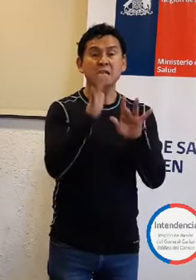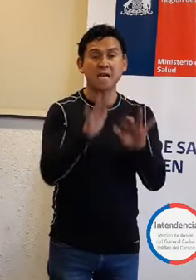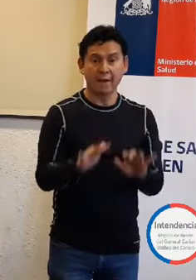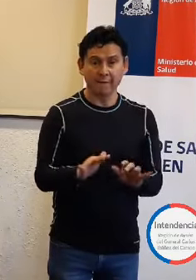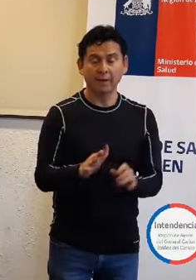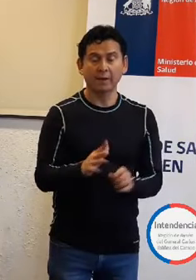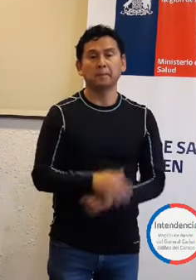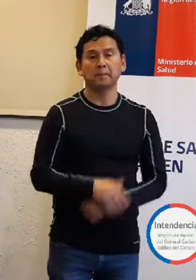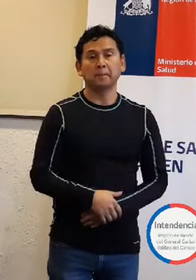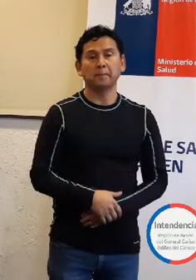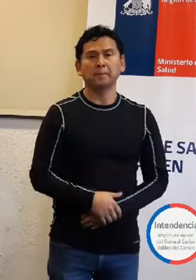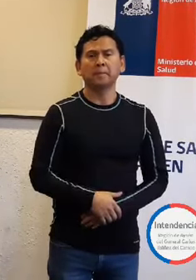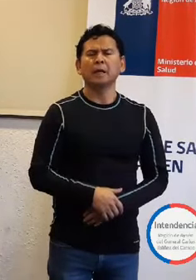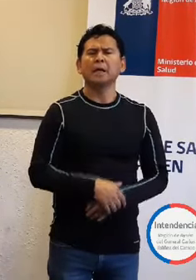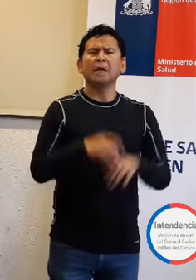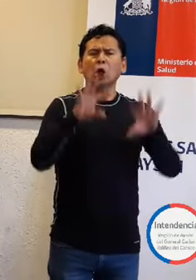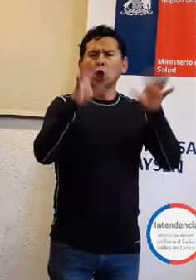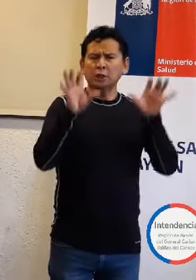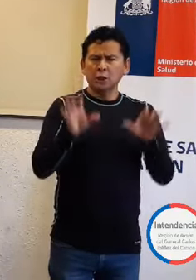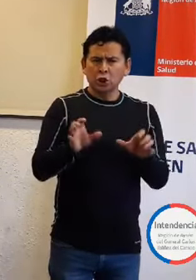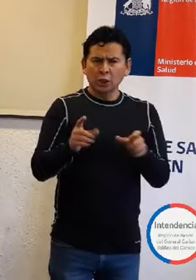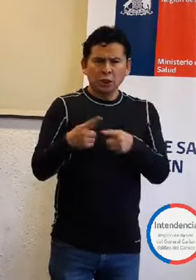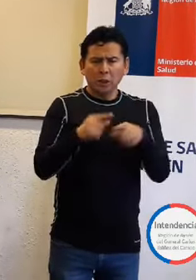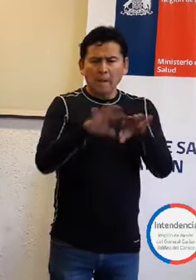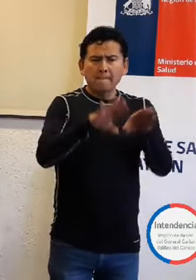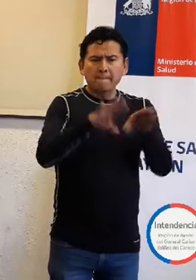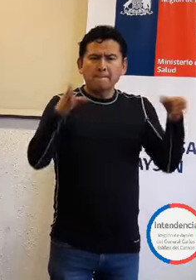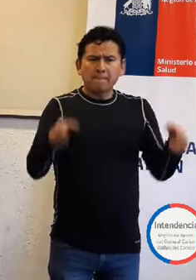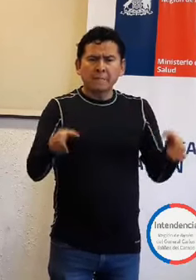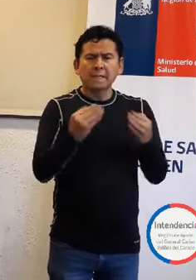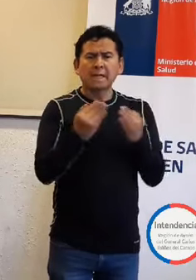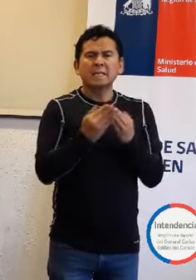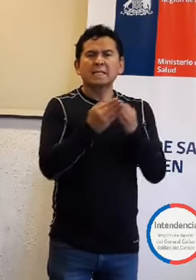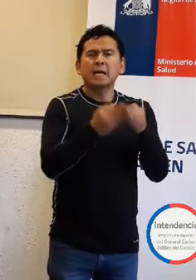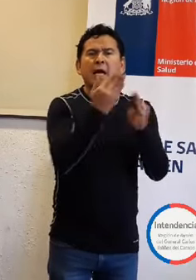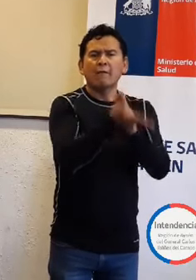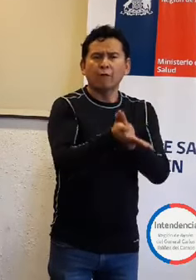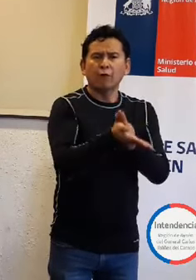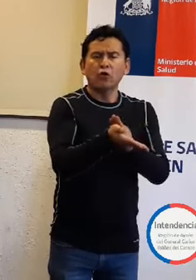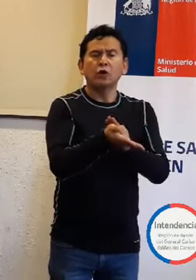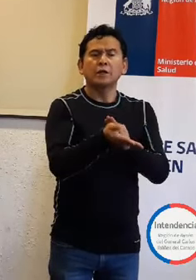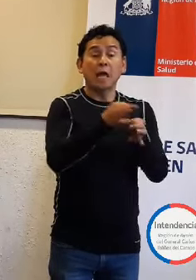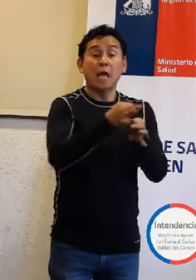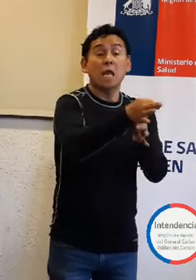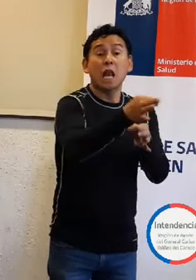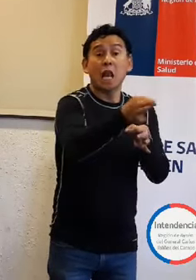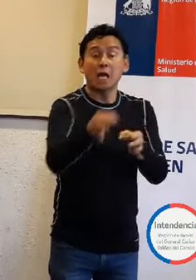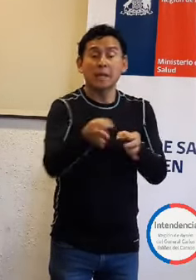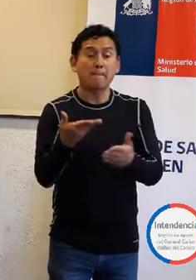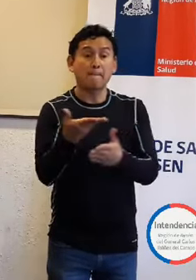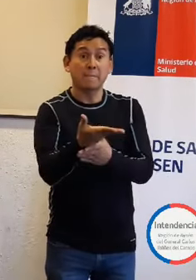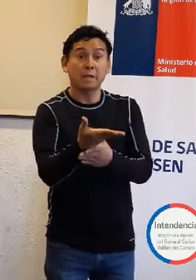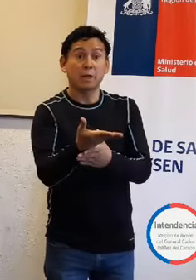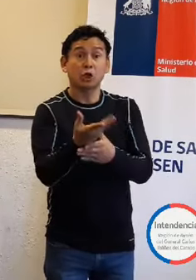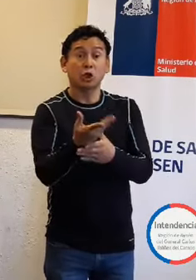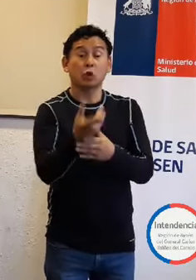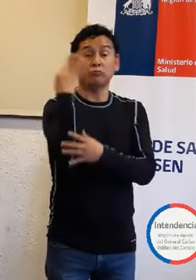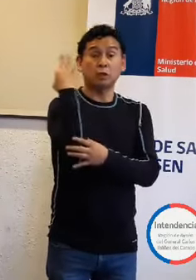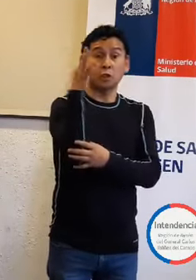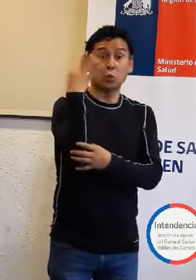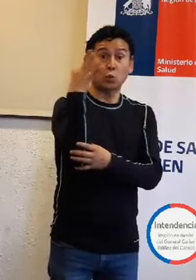consulta. Dirigentes sociales de la Mesa Social de Chacabuco Aysén y de Islas Huichas están solicitando poder reunirse